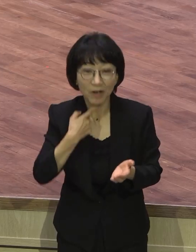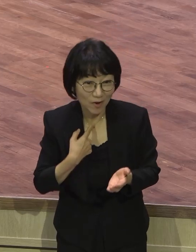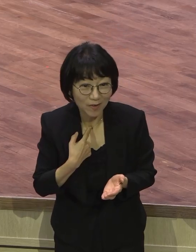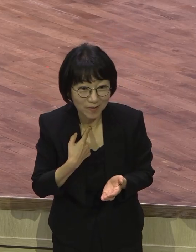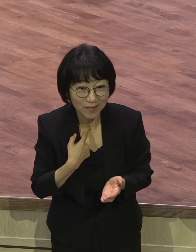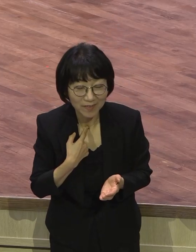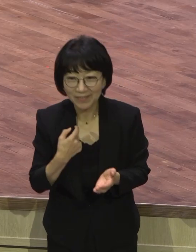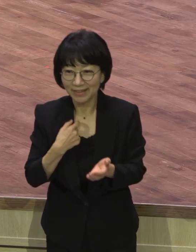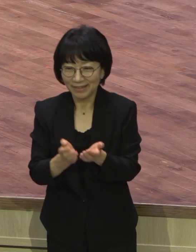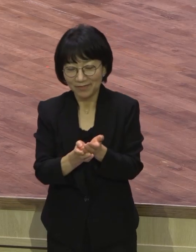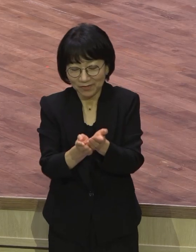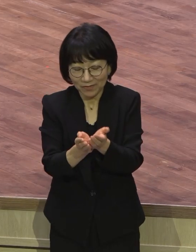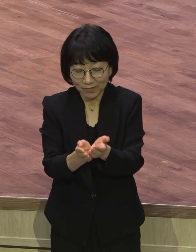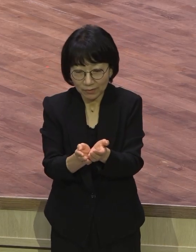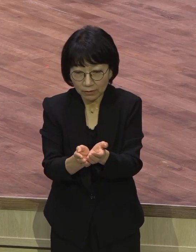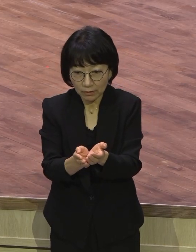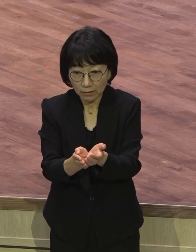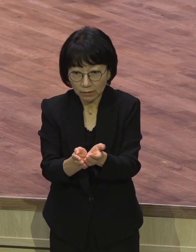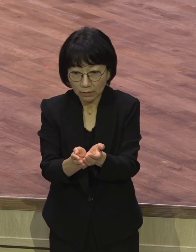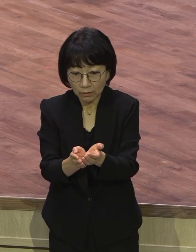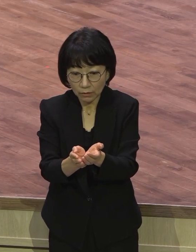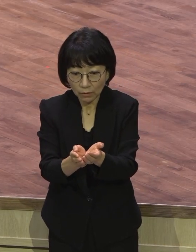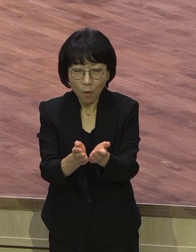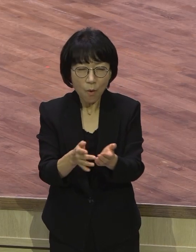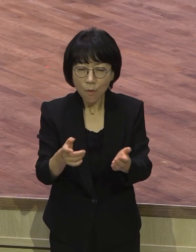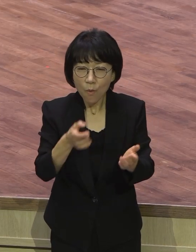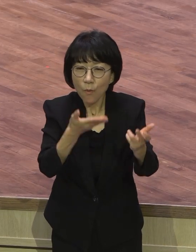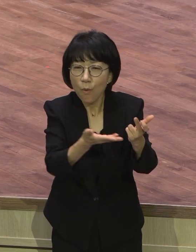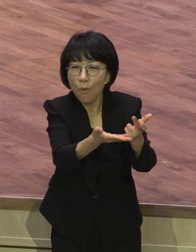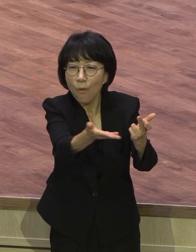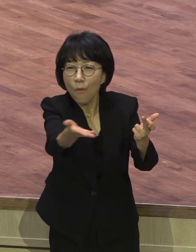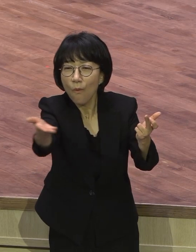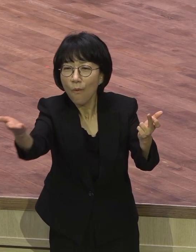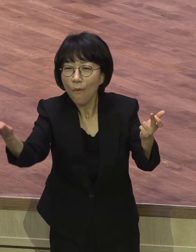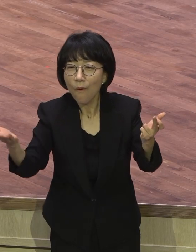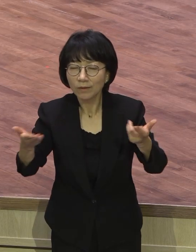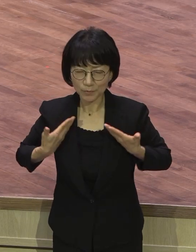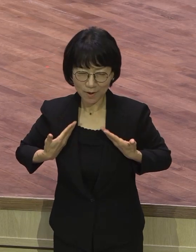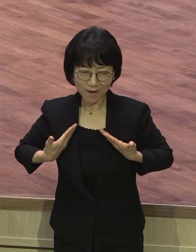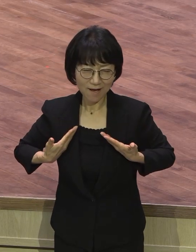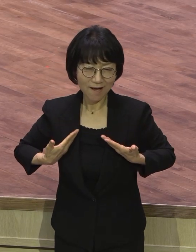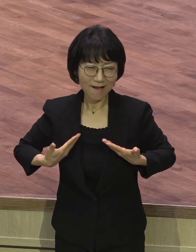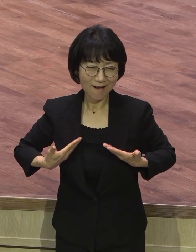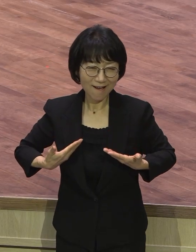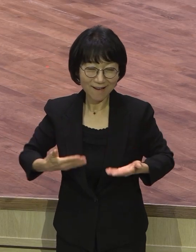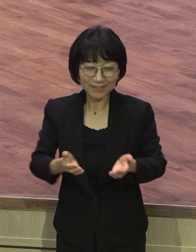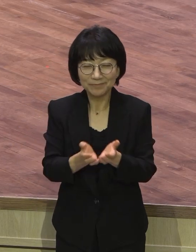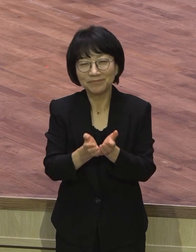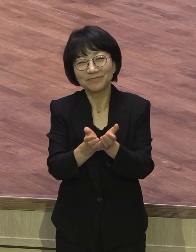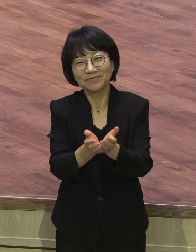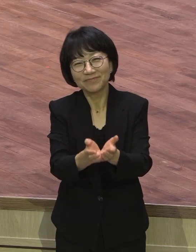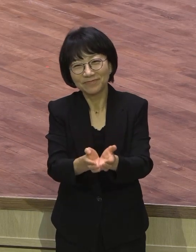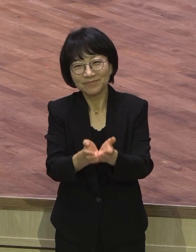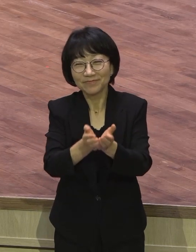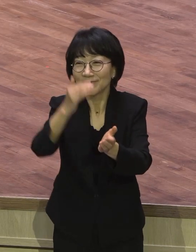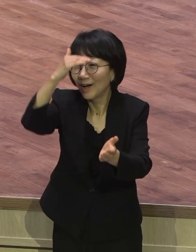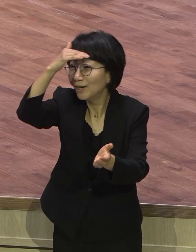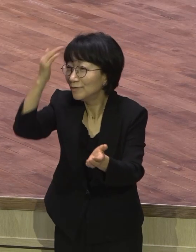그렇게 가는데 호수니까 너무 편하게 가고 있는데